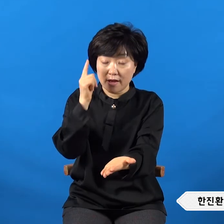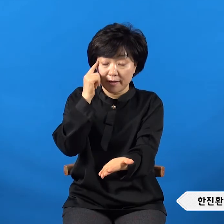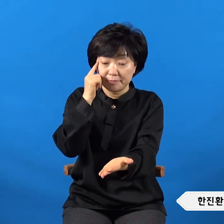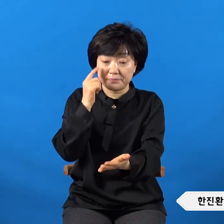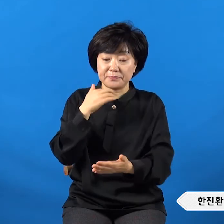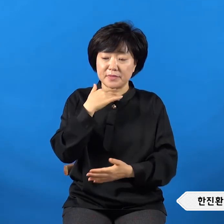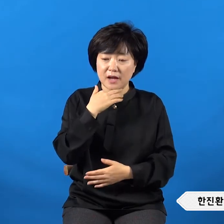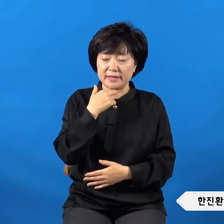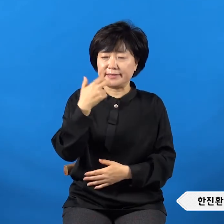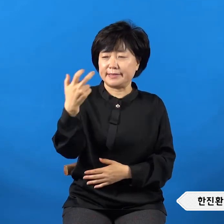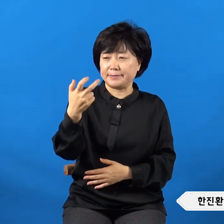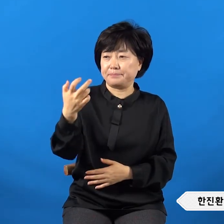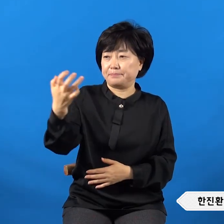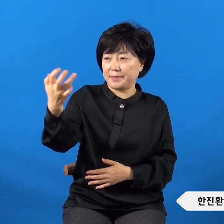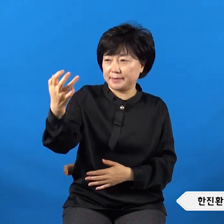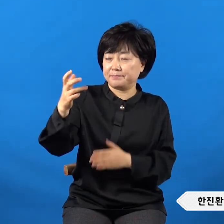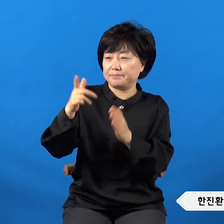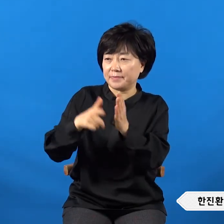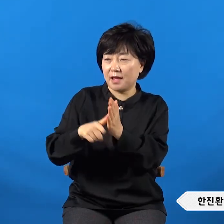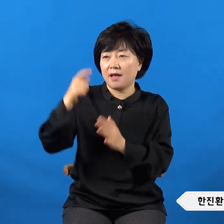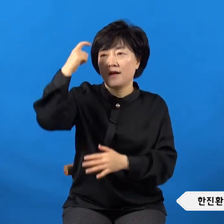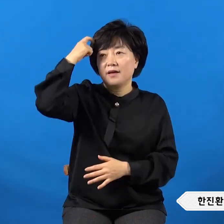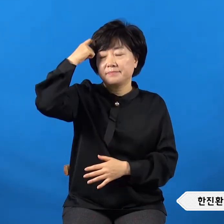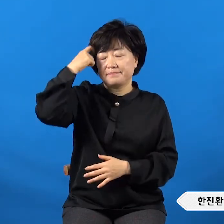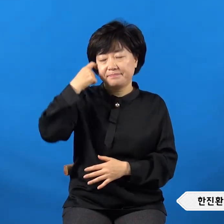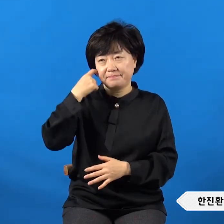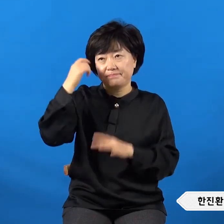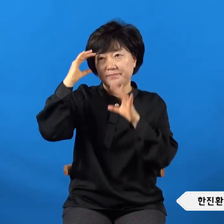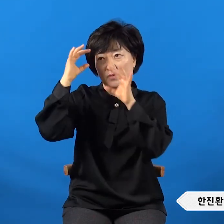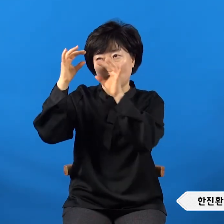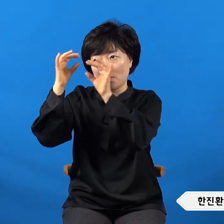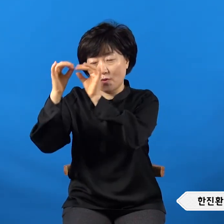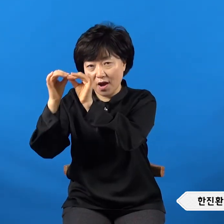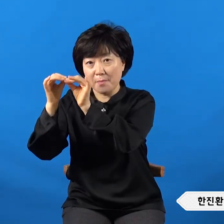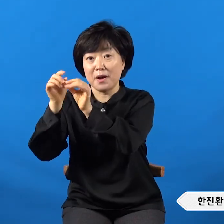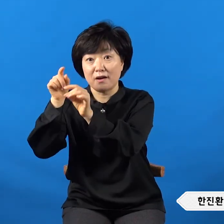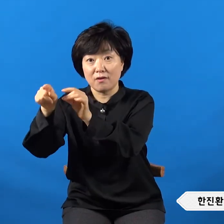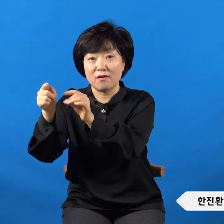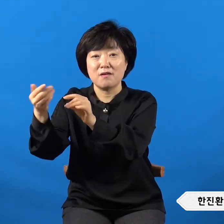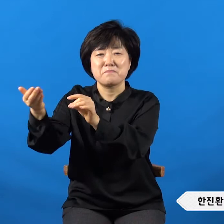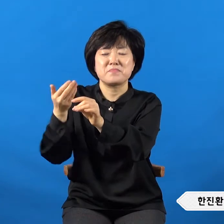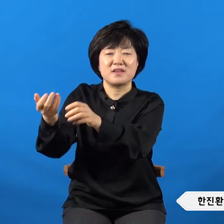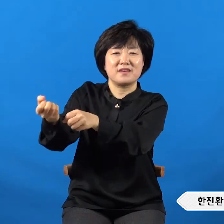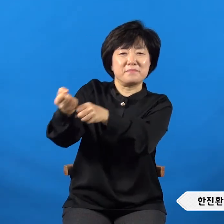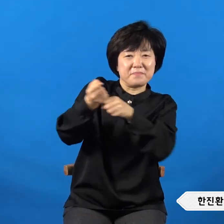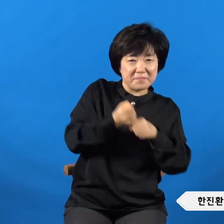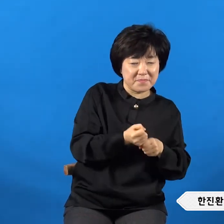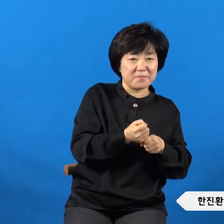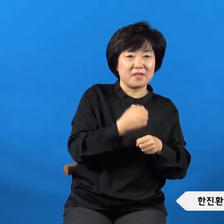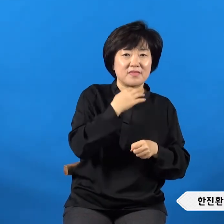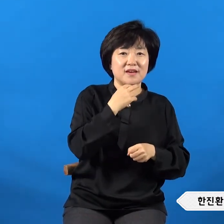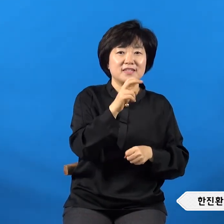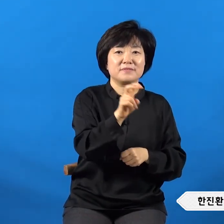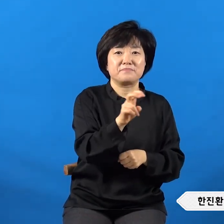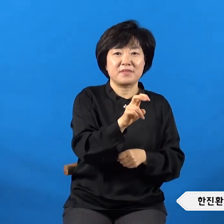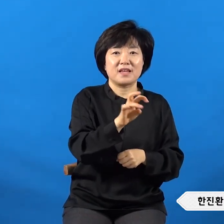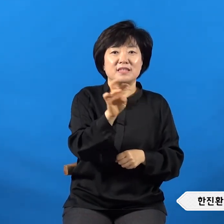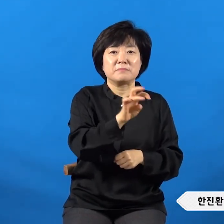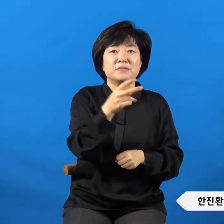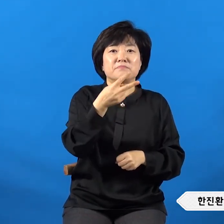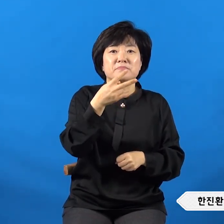나이 70이 되고 80이 되었어야 느낄 수 있는 것을 벌써 20대, 30대에